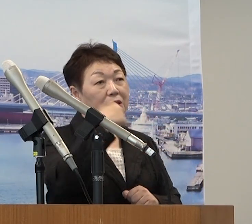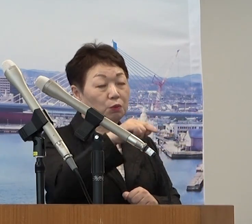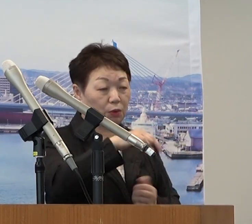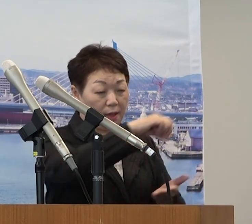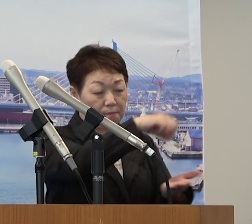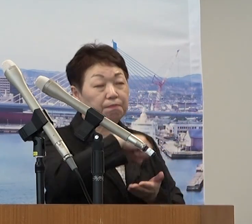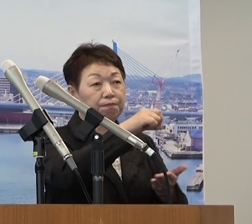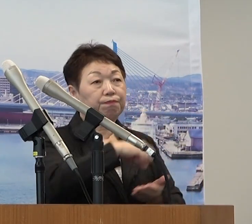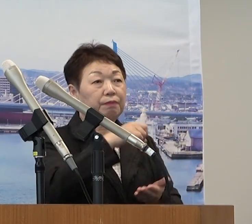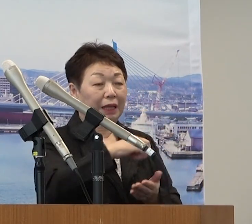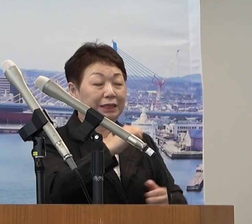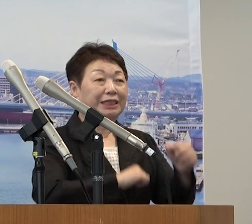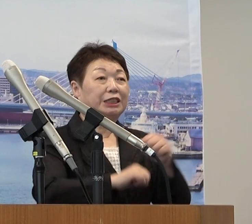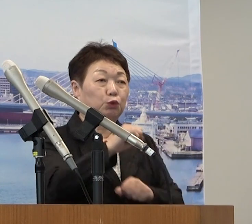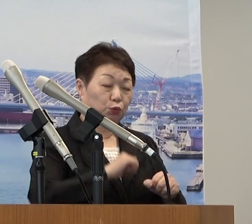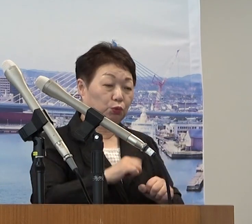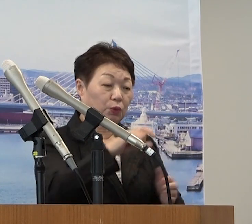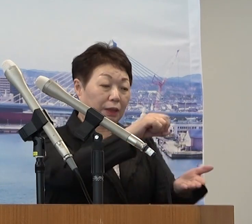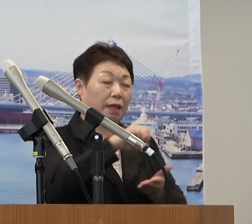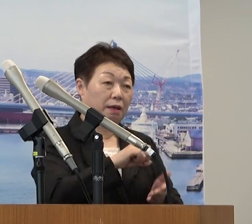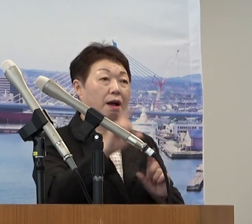いただく自由提案型、